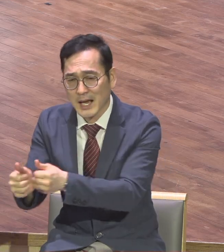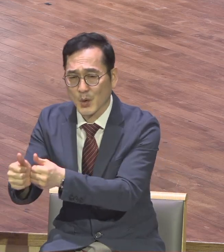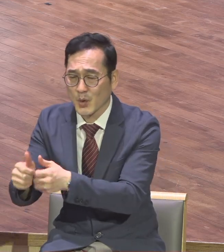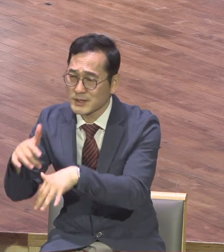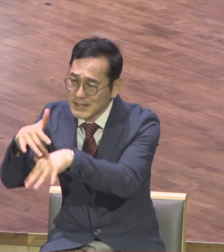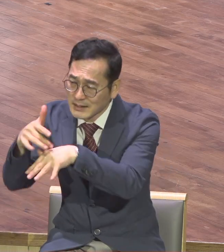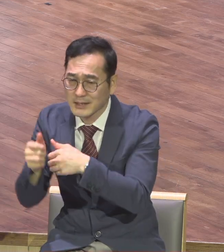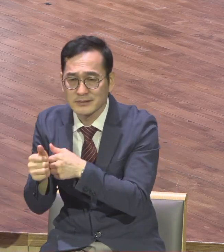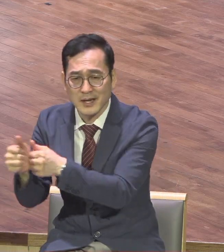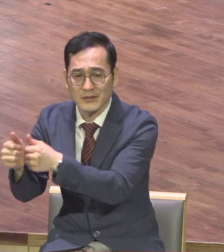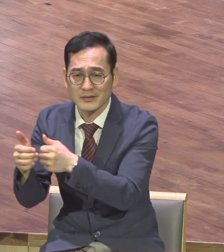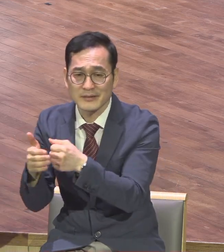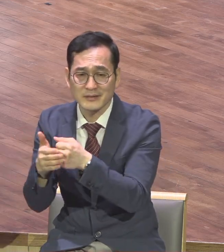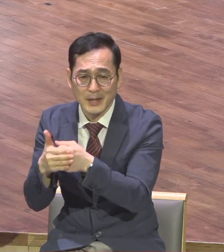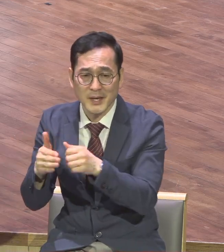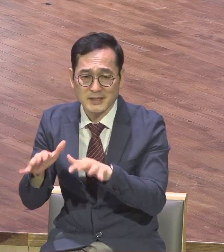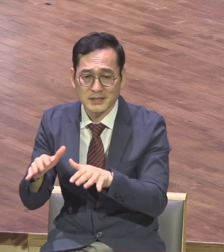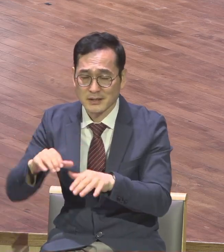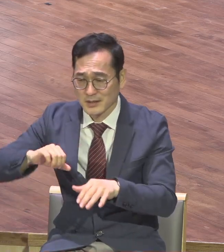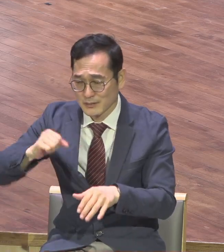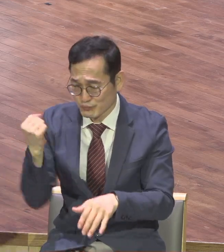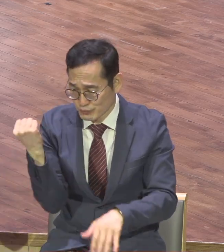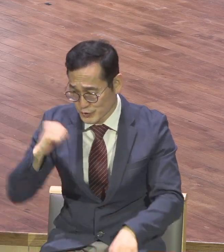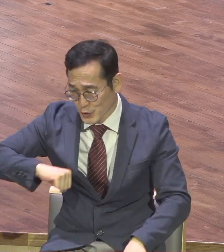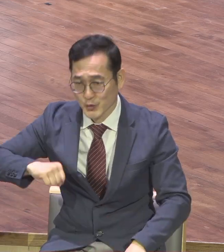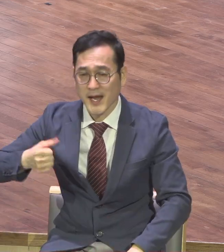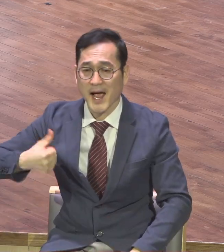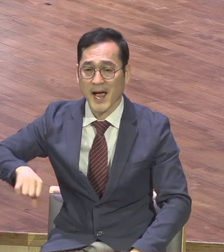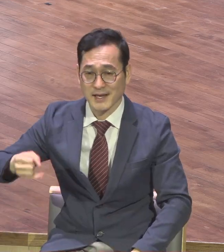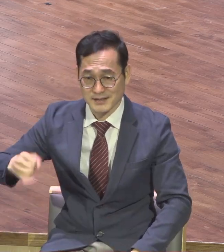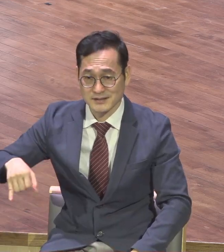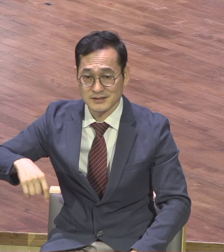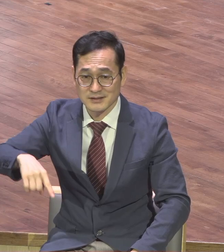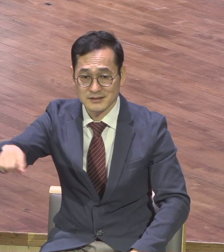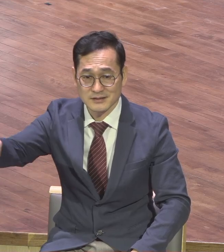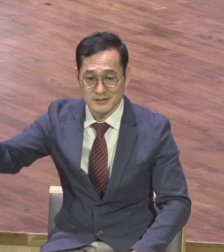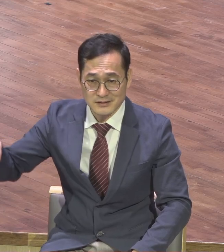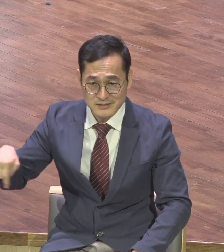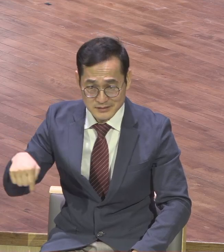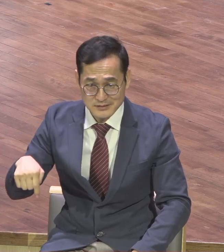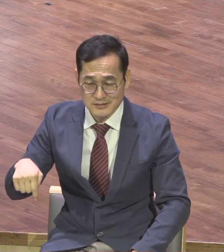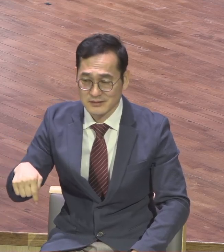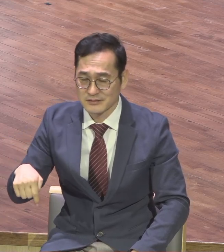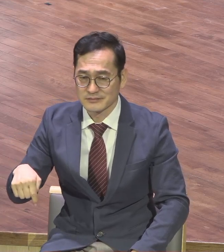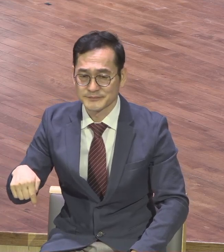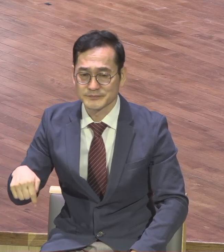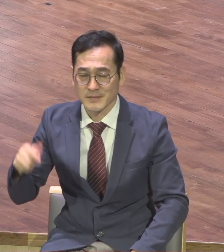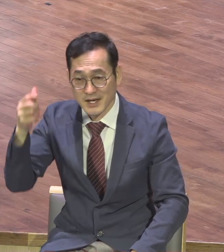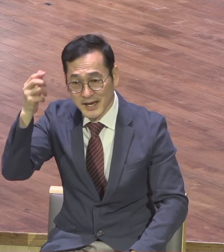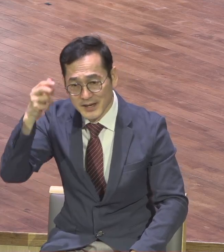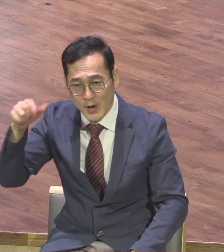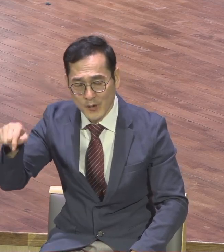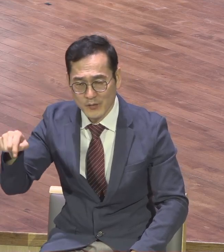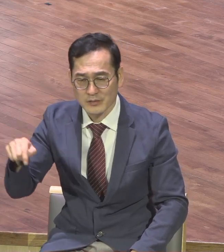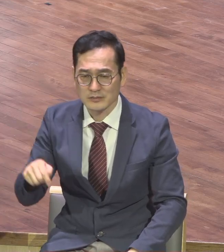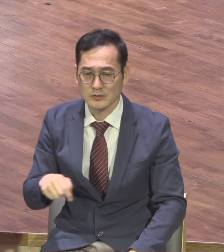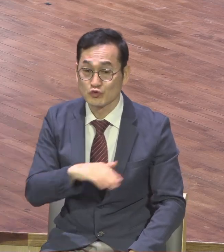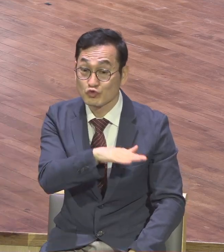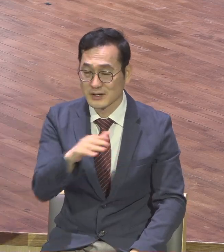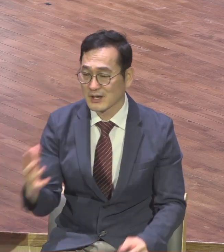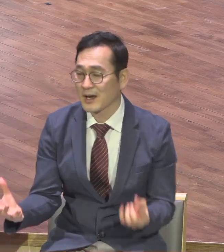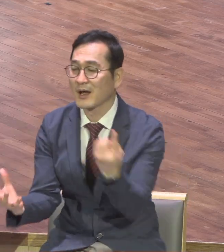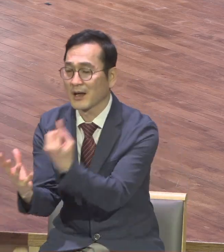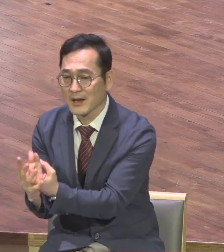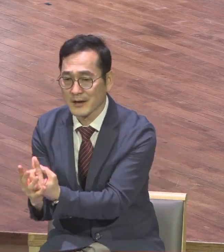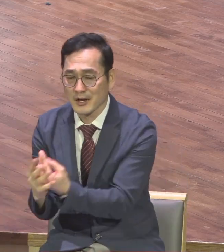따랐으니 곧 지금 불순종의 아들들 가운데서 역사하는 영이라. 전에는 우리도 다 그 가운데서